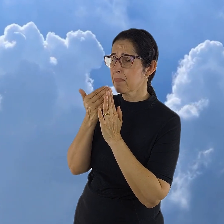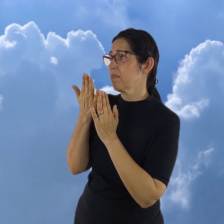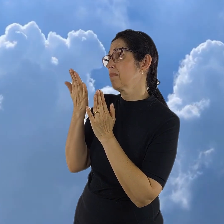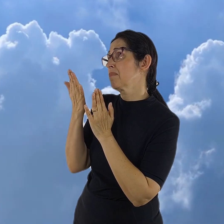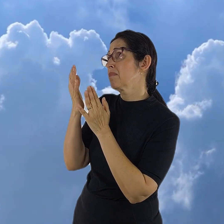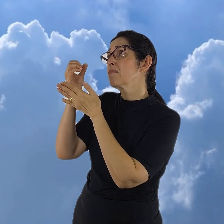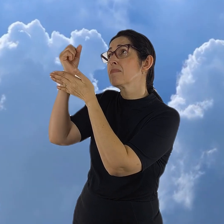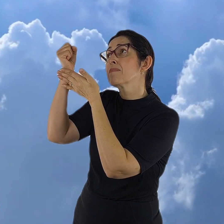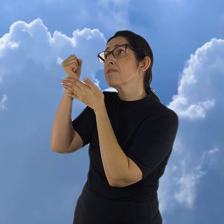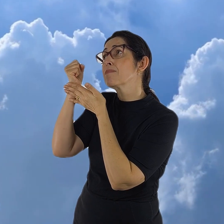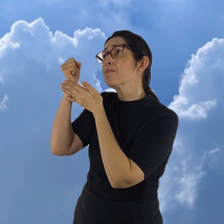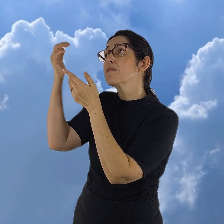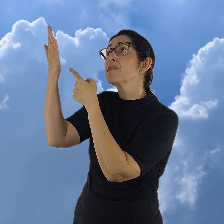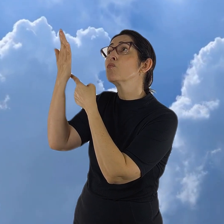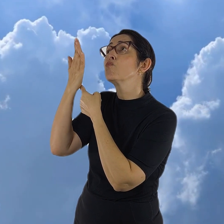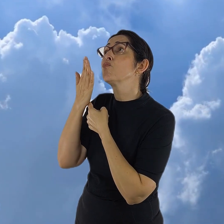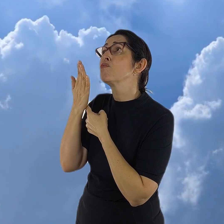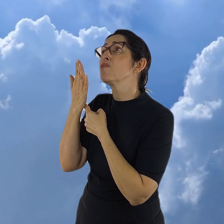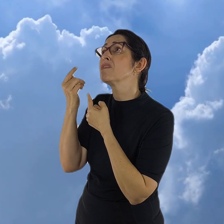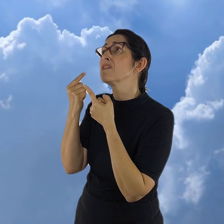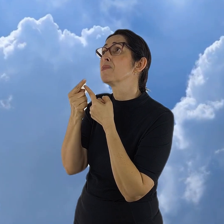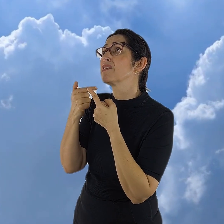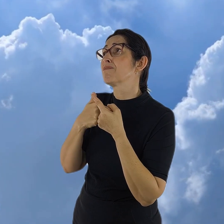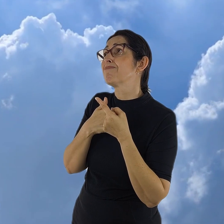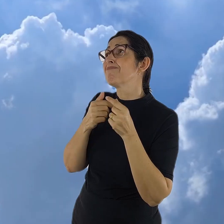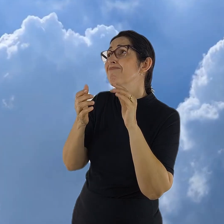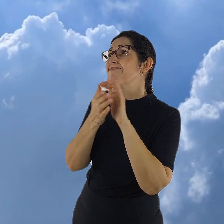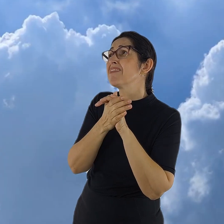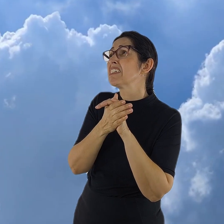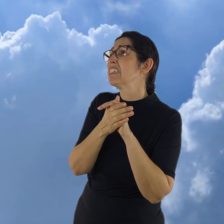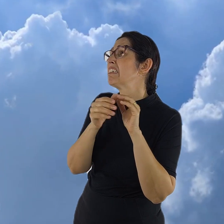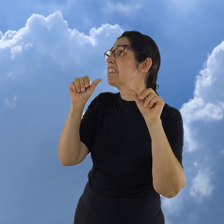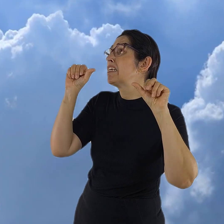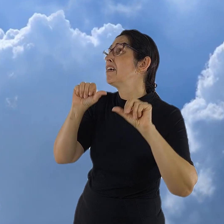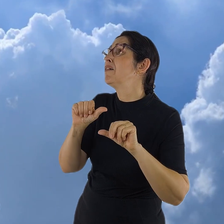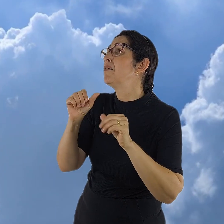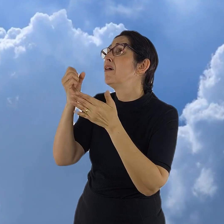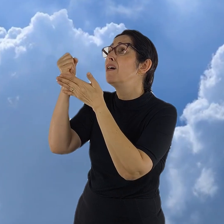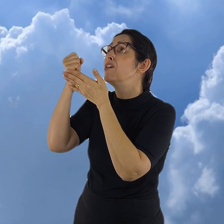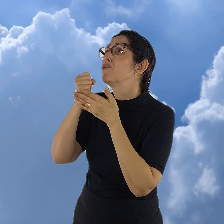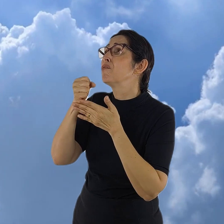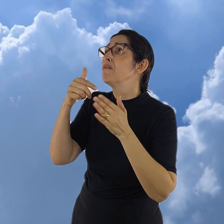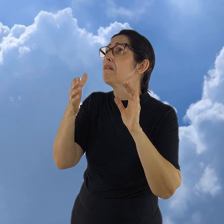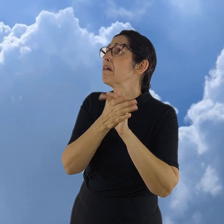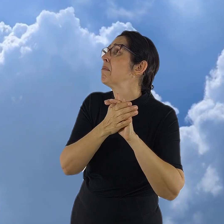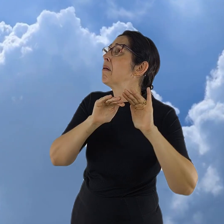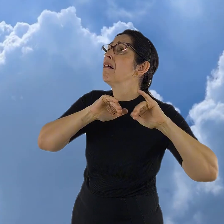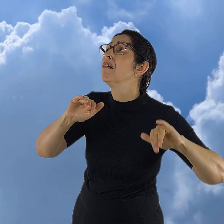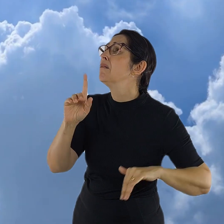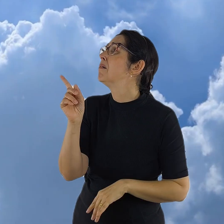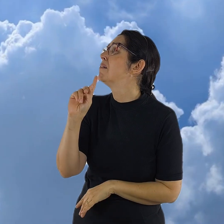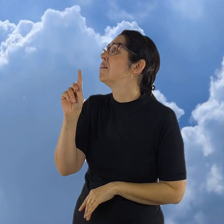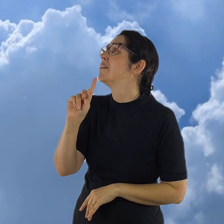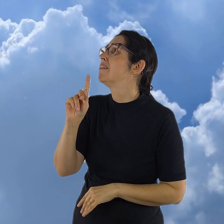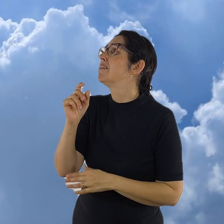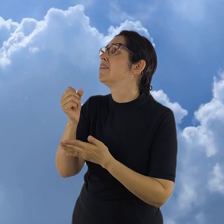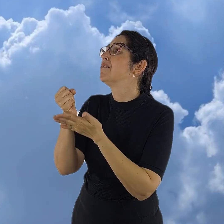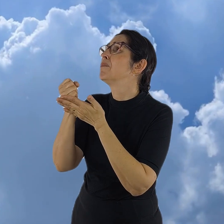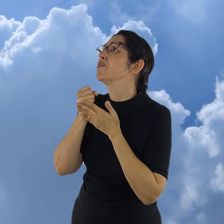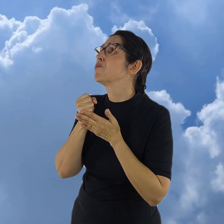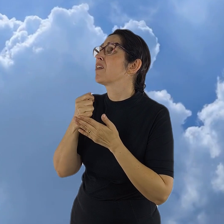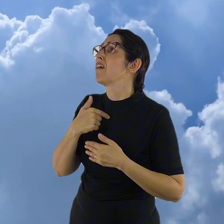ajuda-me, Senhor. Antes que isso acabe num divórcio, ajuda-me, Senhor. Antes que isso